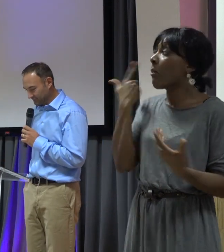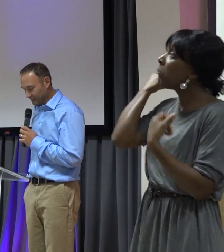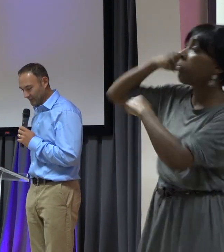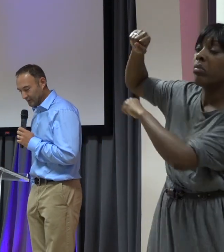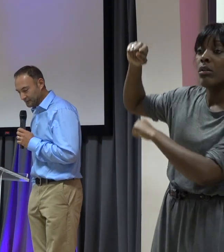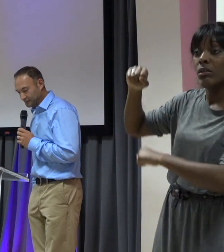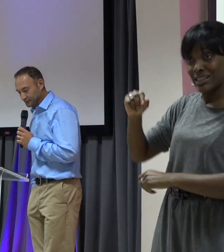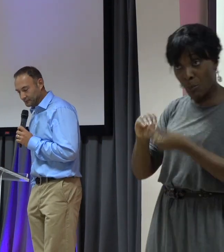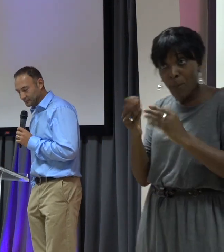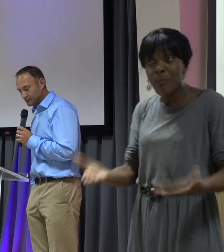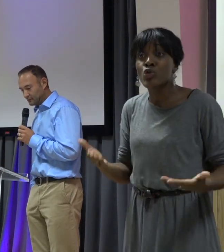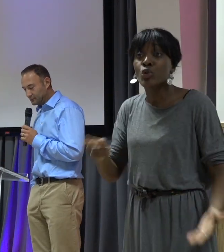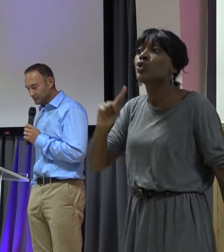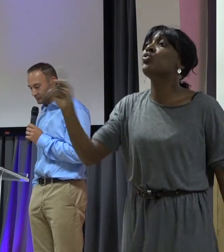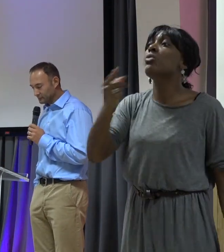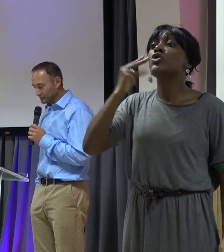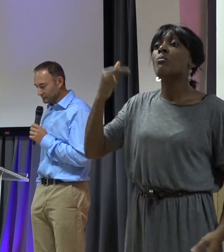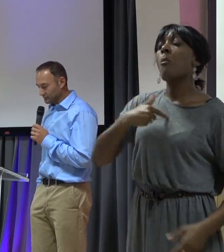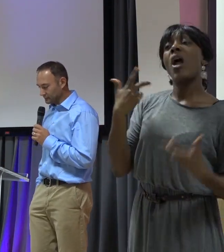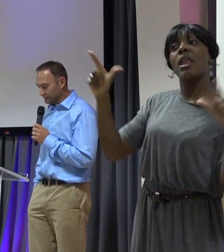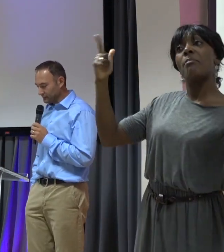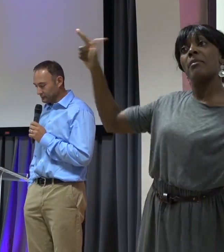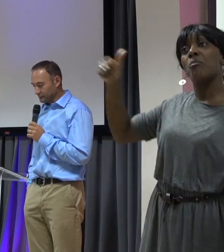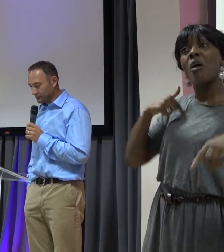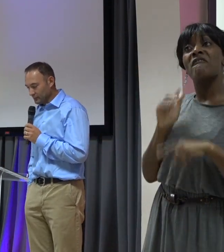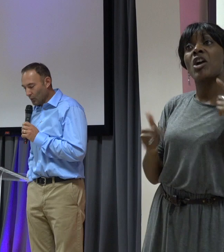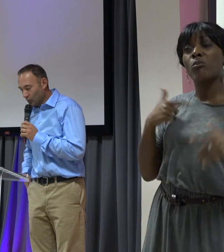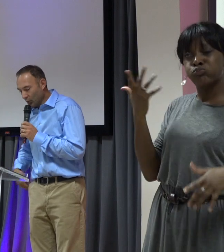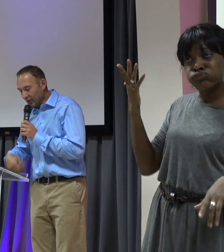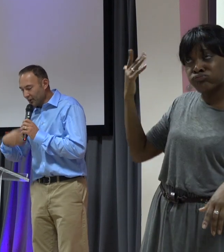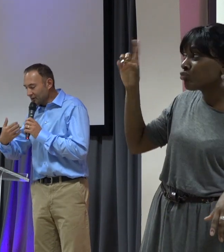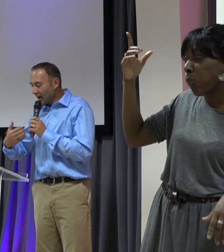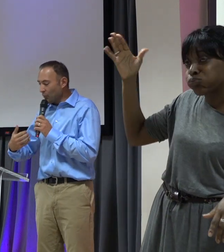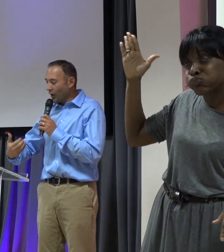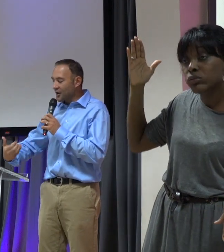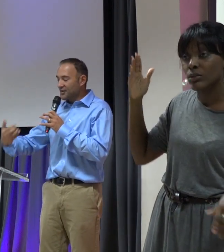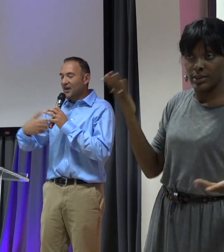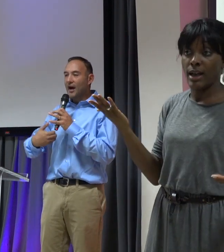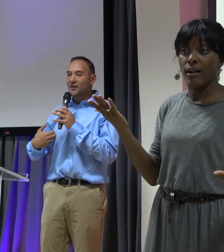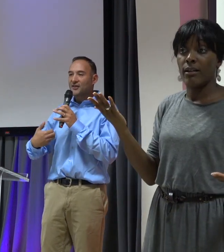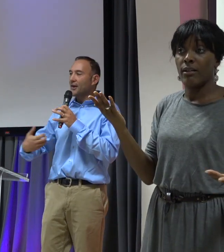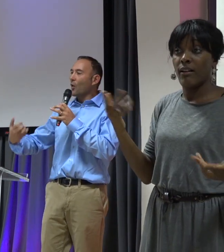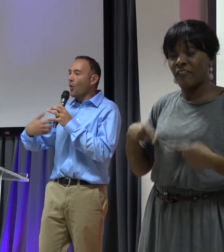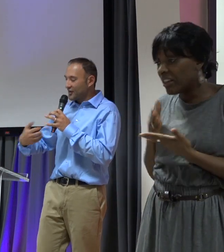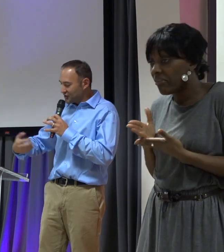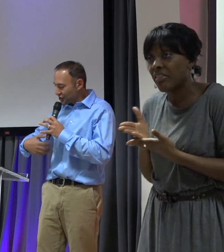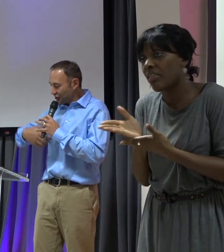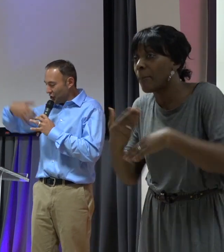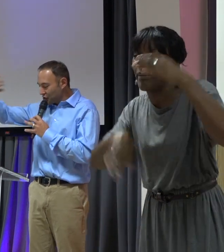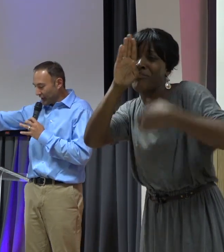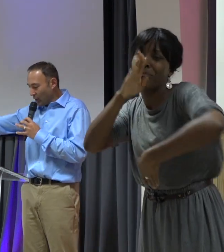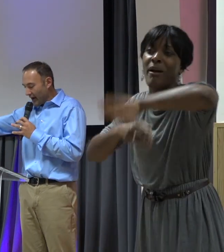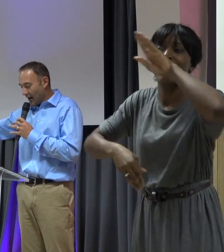gens font tout ce qu'ils veulent faire et agissent insensiblement. We live in a time where our desires and our wants